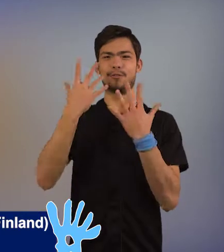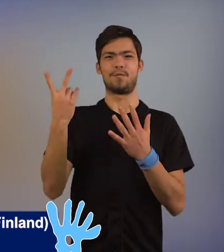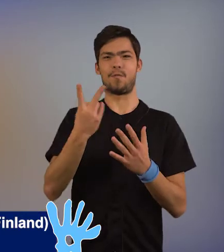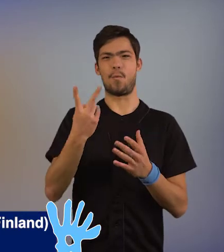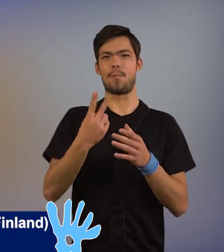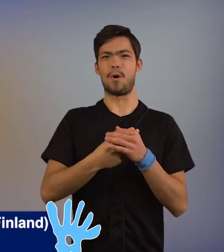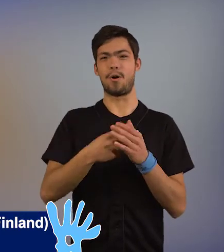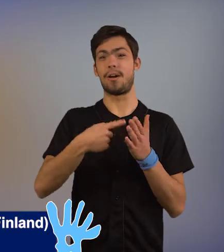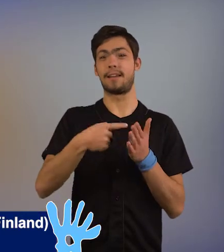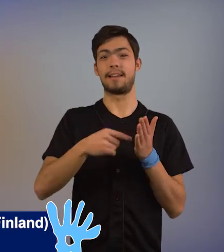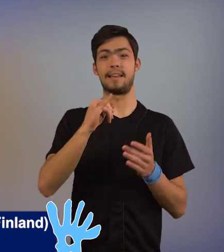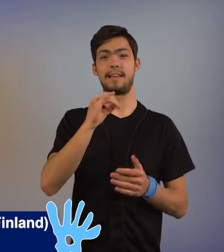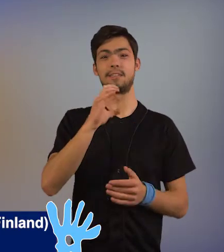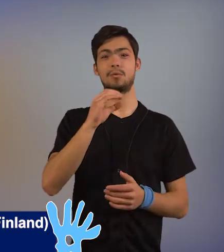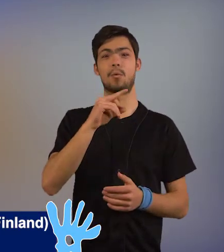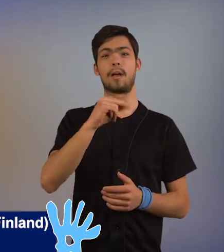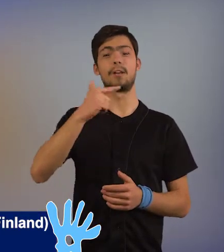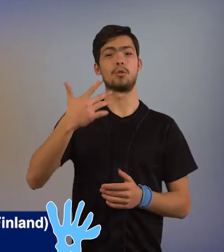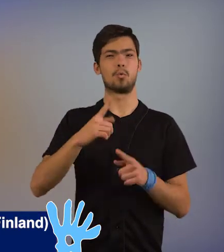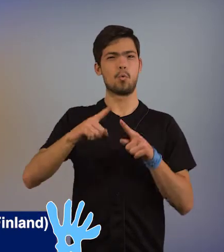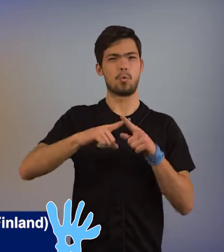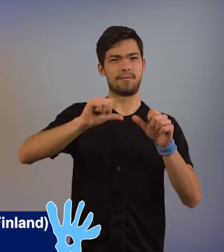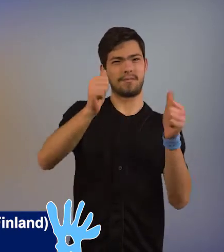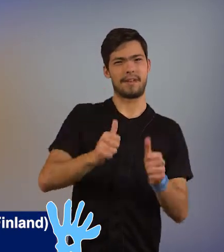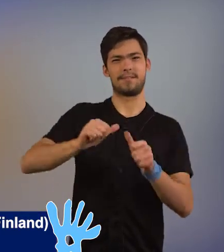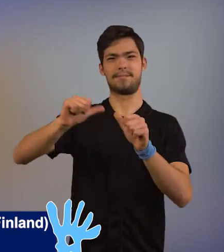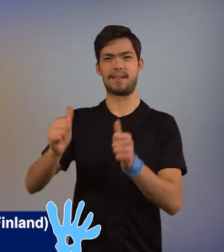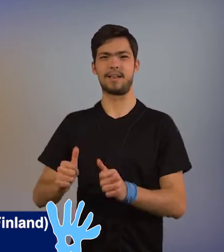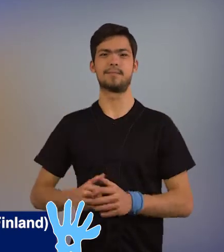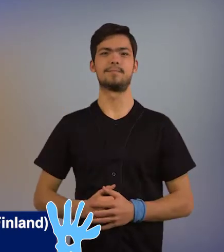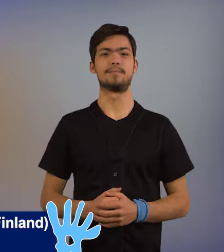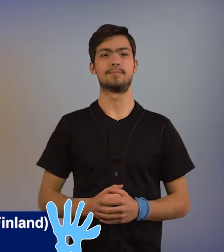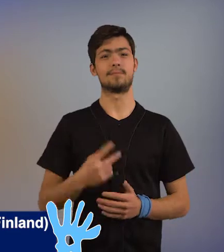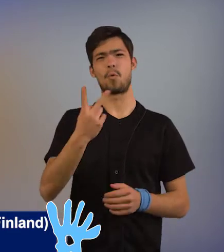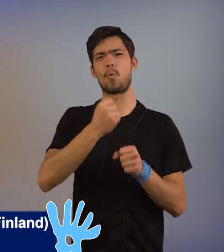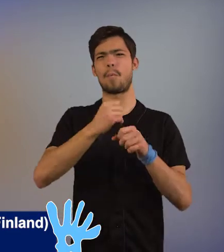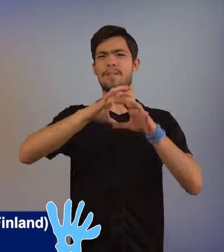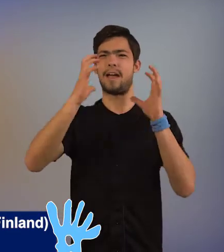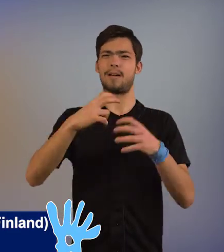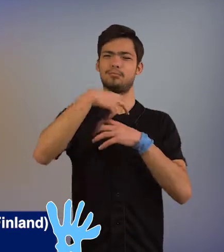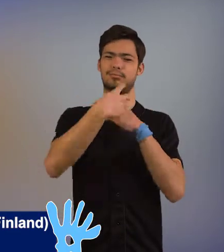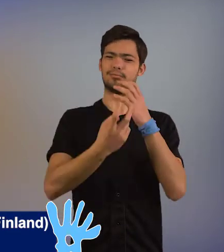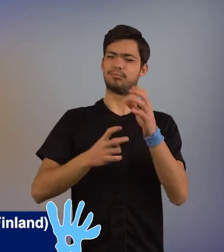lyser tydligt i paret Issorettis verk. De arbetar med olika medier, men här på Open Art